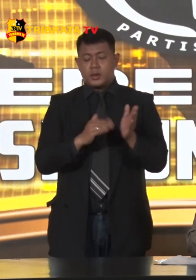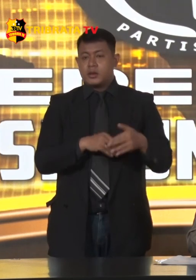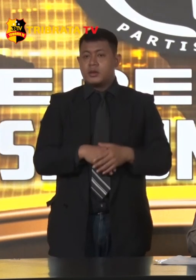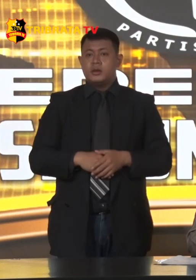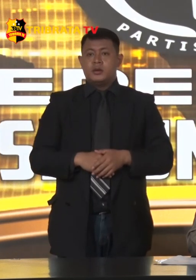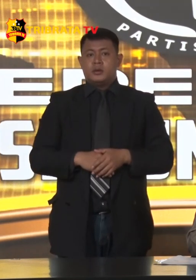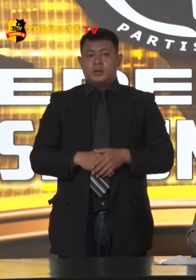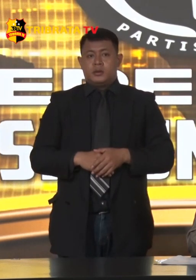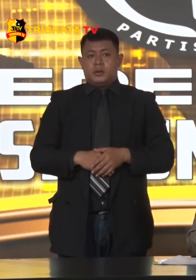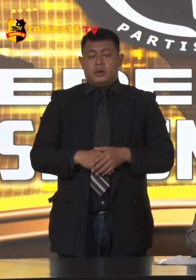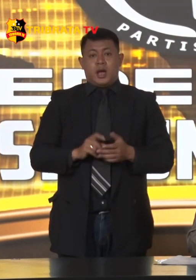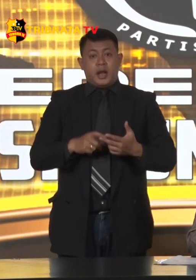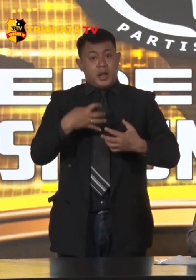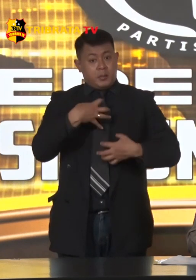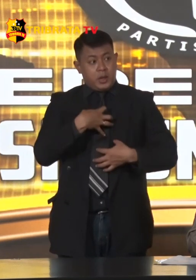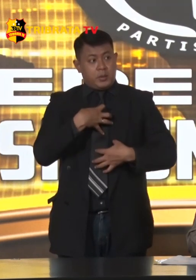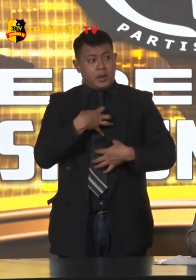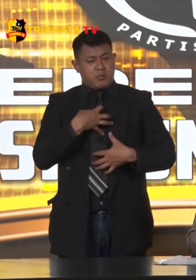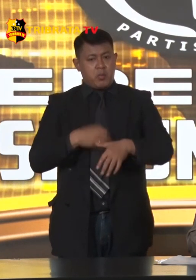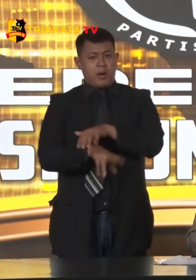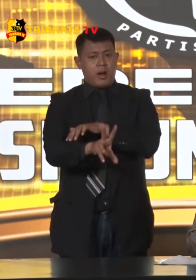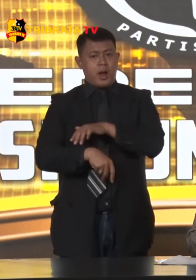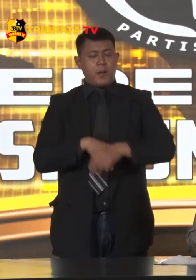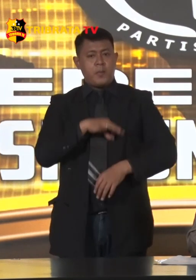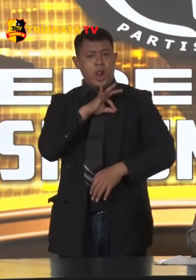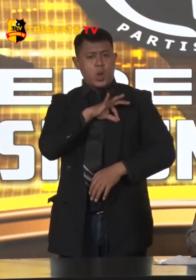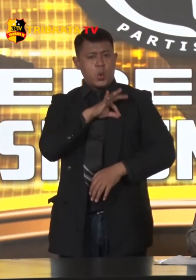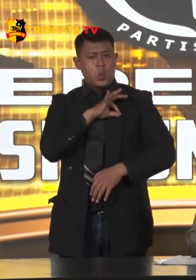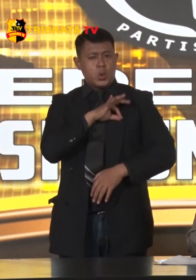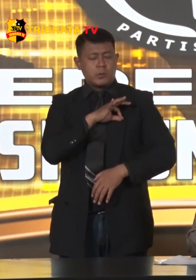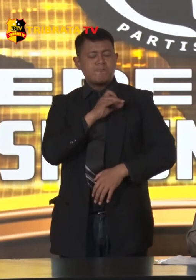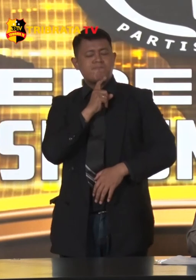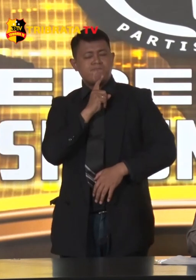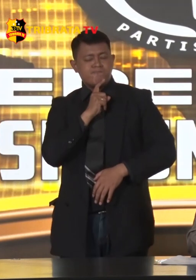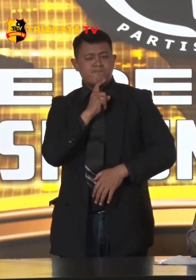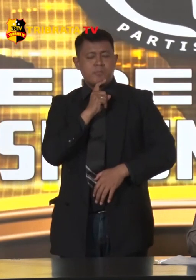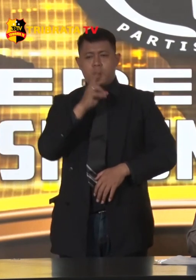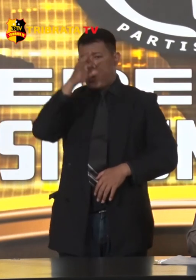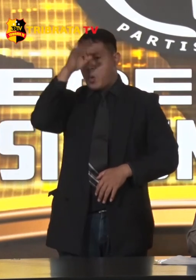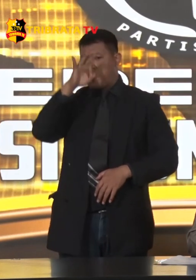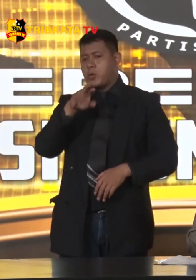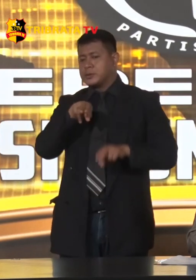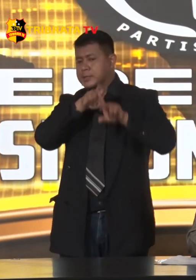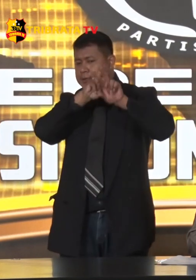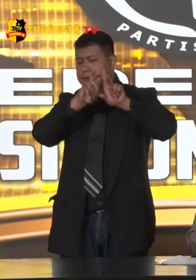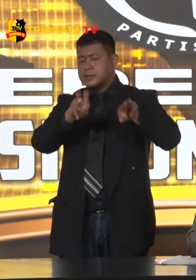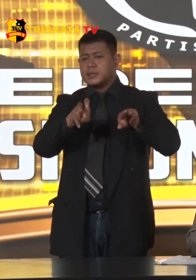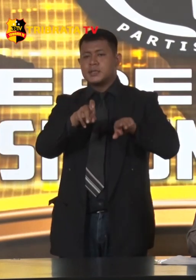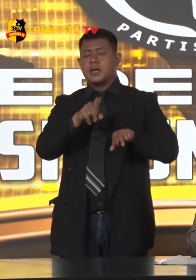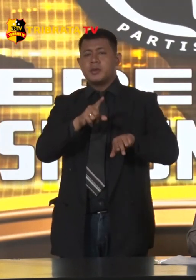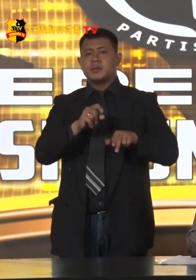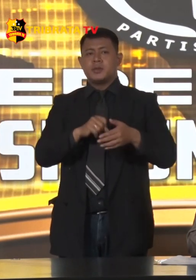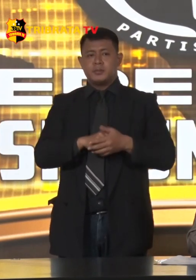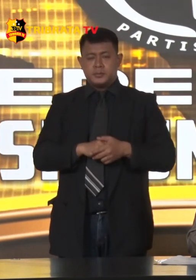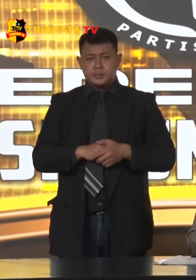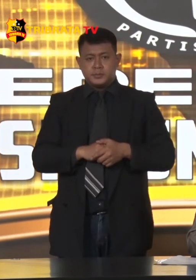masalah ada pihak-pihak yang mengambil keuntungan dari kegiatan vaksin. Tentunya Polri akan mendalami karena memang